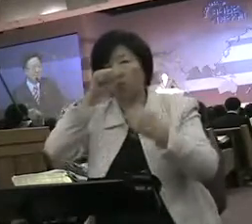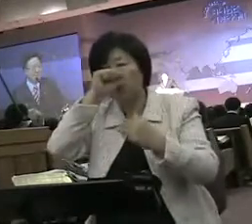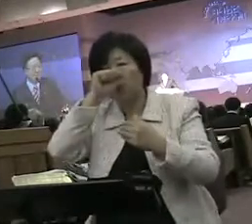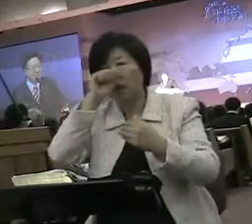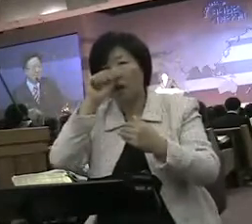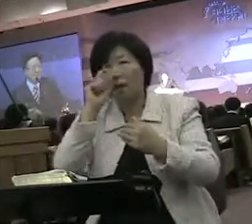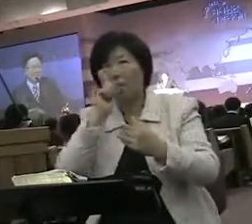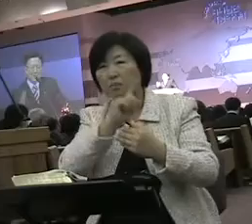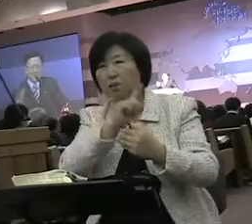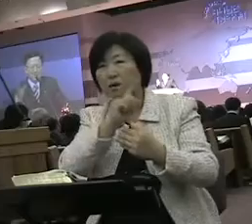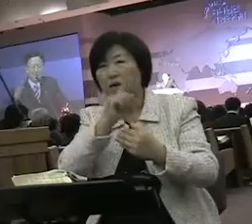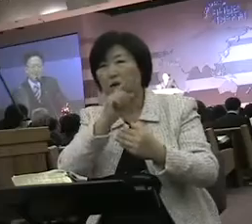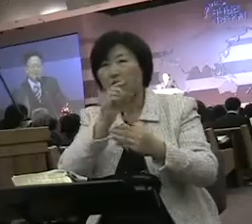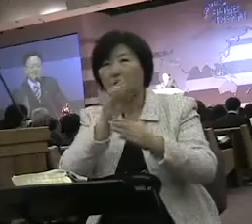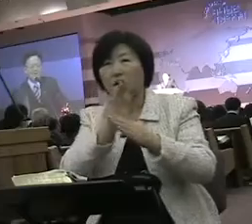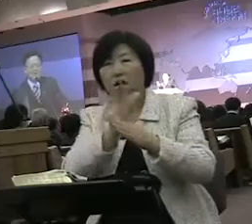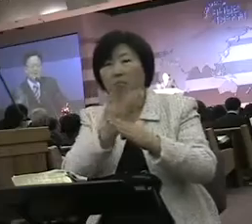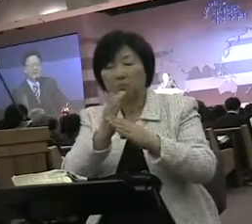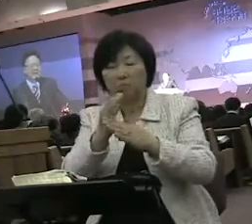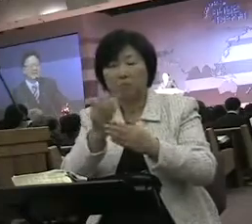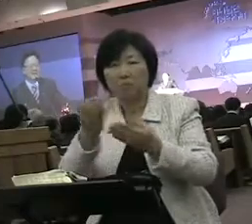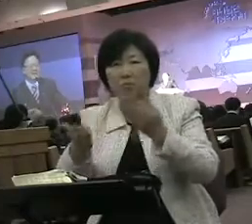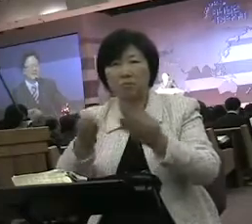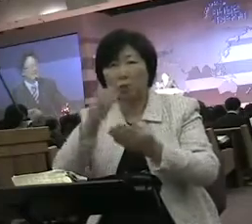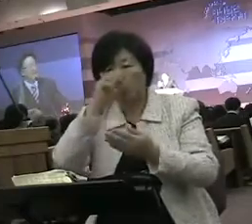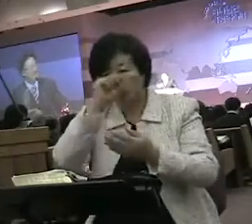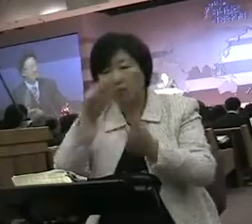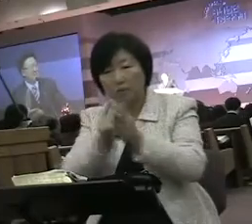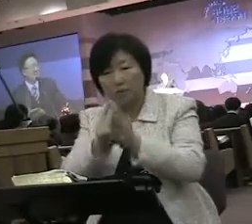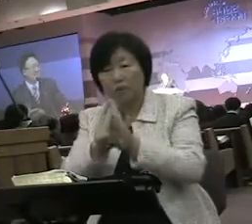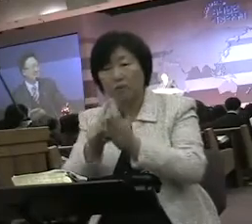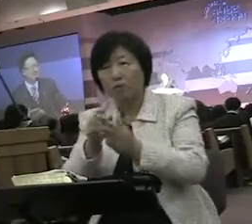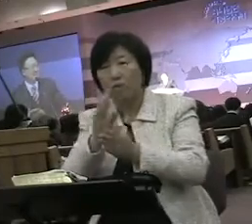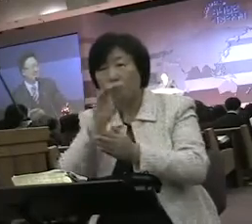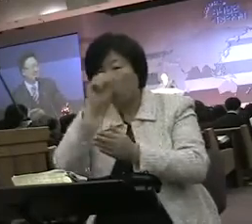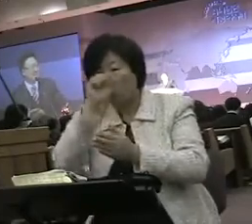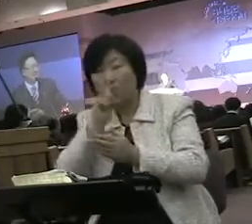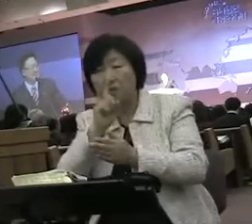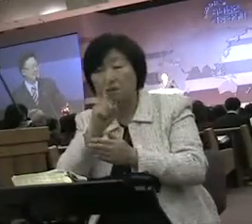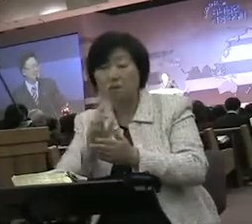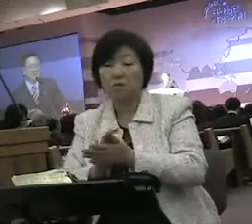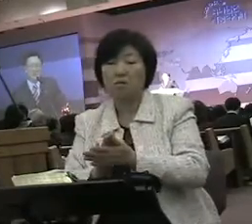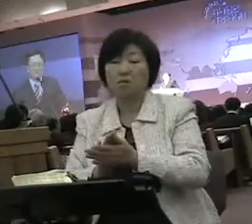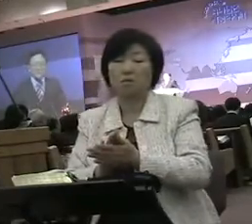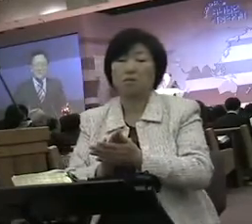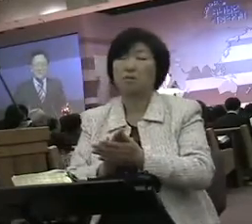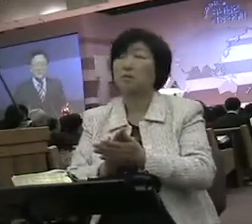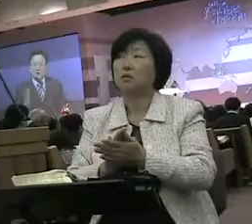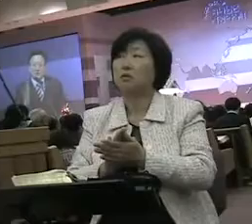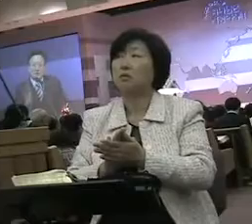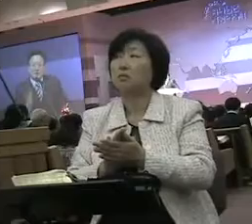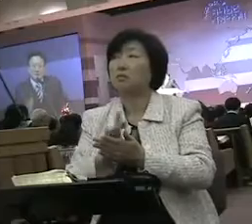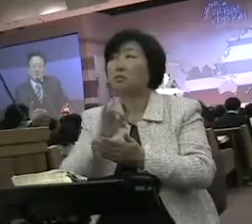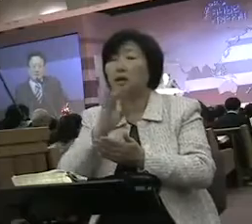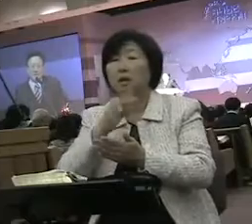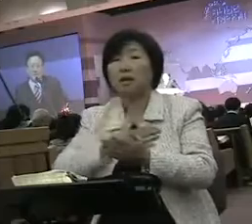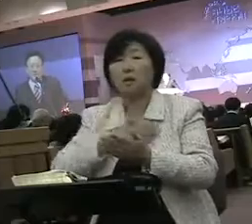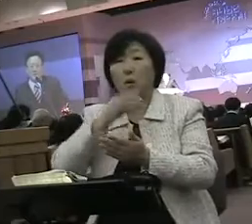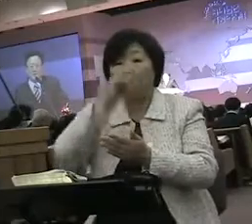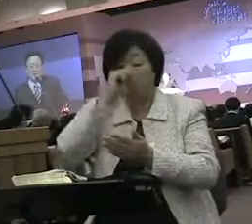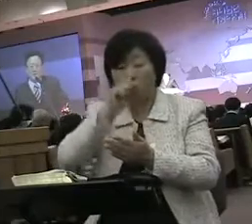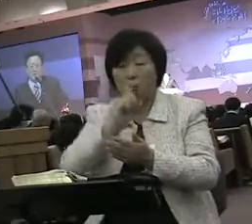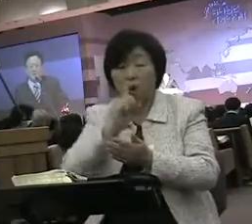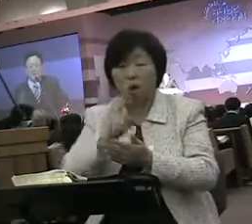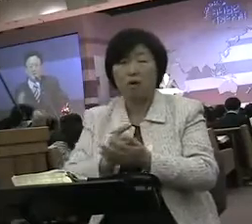해요. 이것이 옳다고 믿으면 이야기를 합니다. 팩트를 이야기합니다. 네, 여러분, 내가 옳은 것을